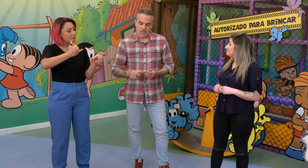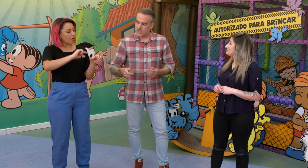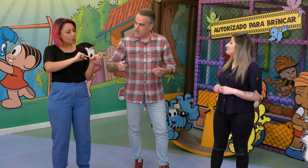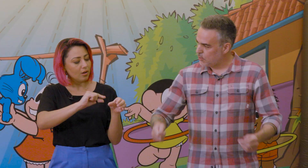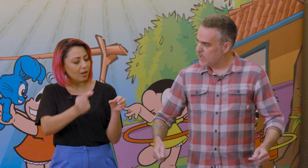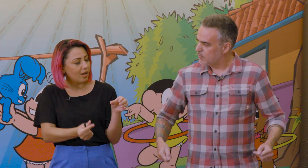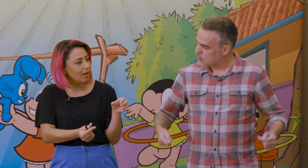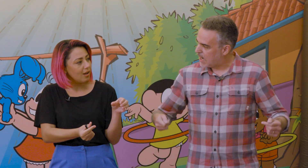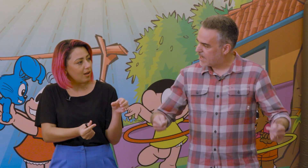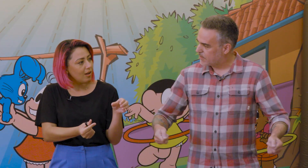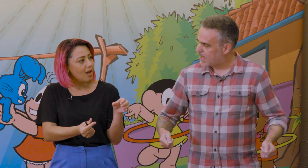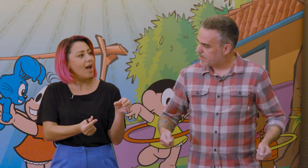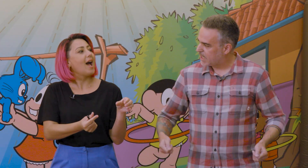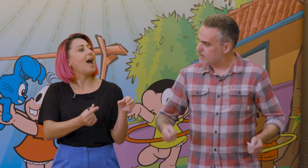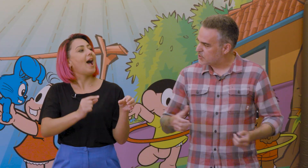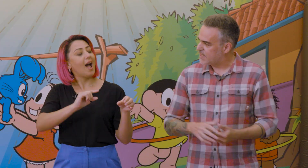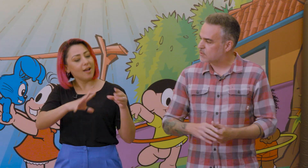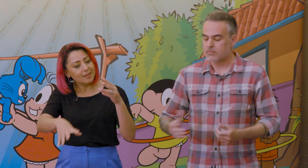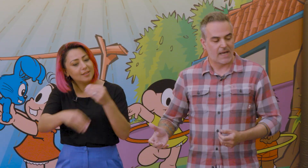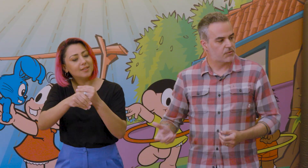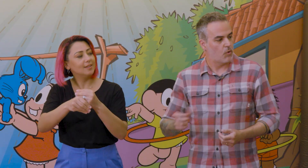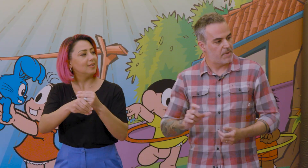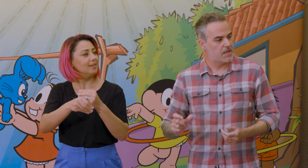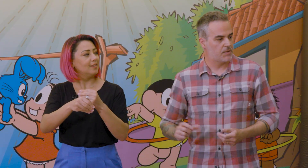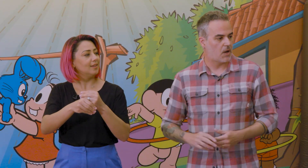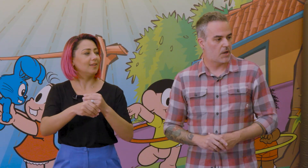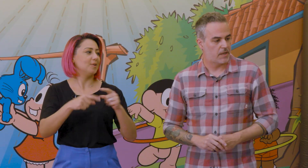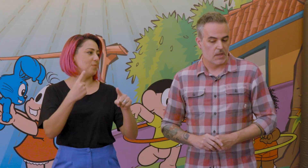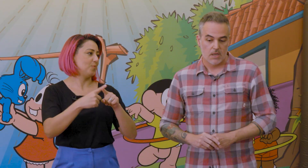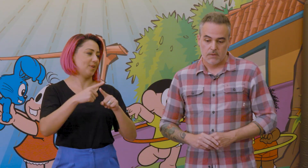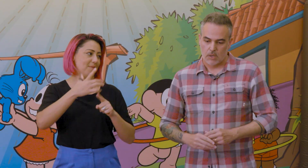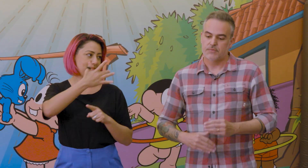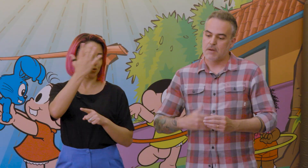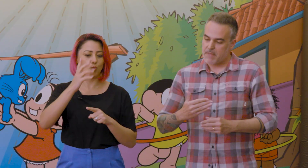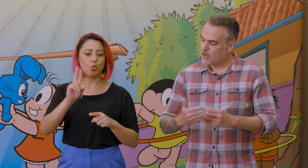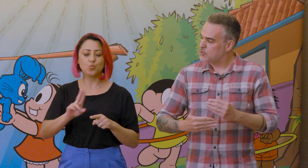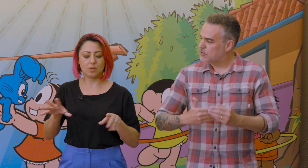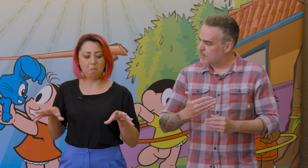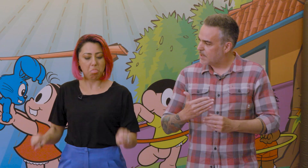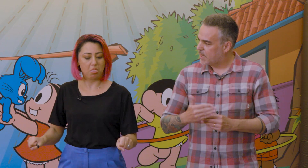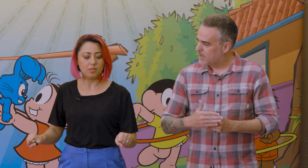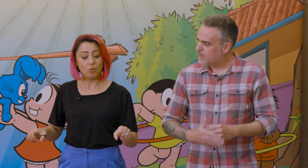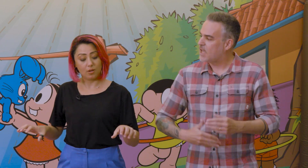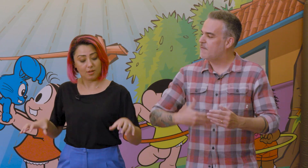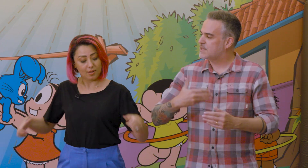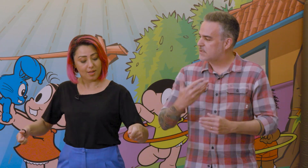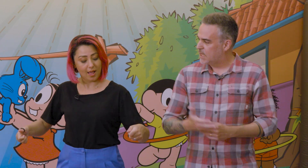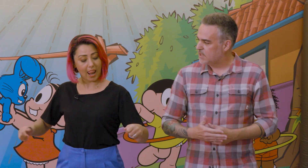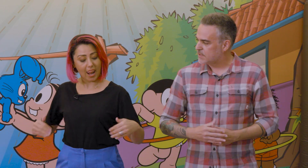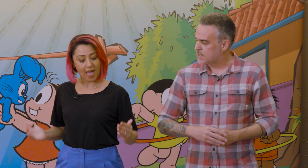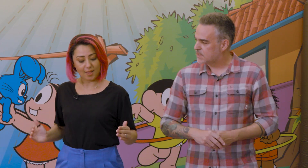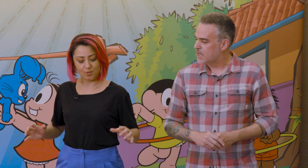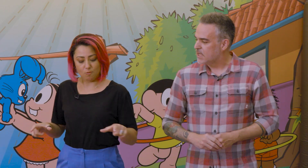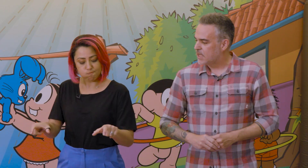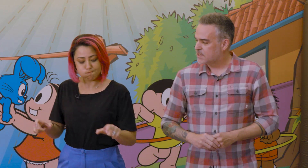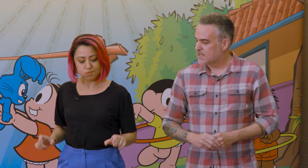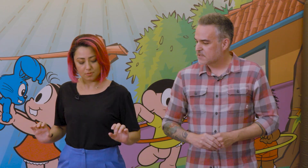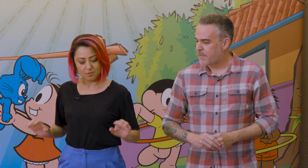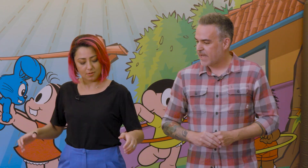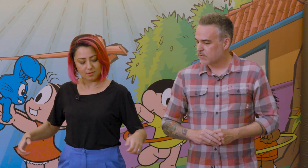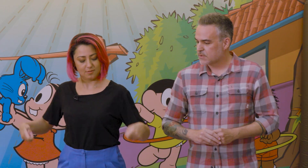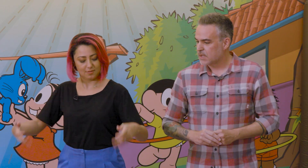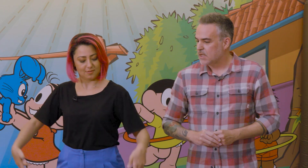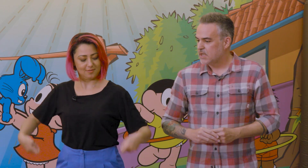Luca e incluímos o aro, né, para que ele não tivesse contato com o pneu da roda. Então também continuamos aprendendo e revisitando